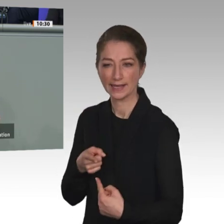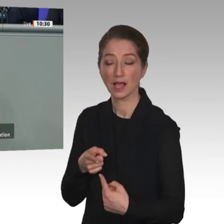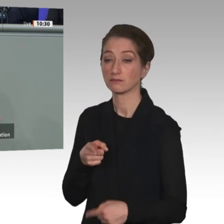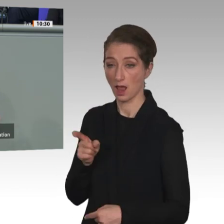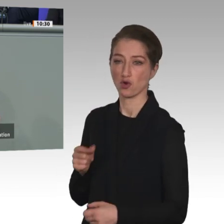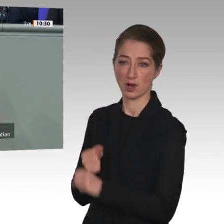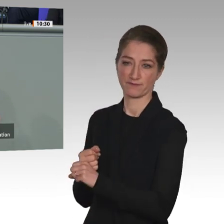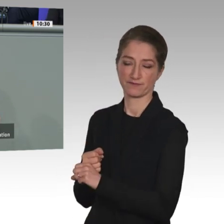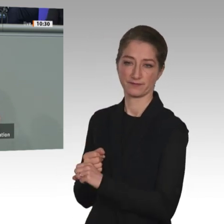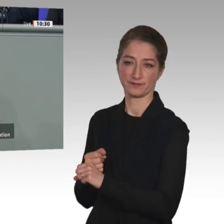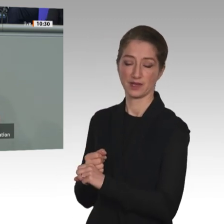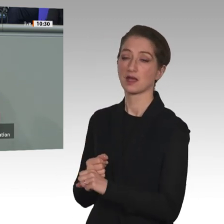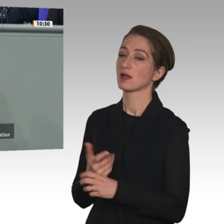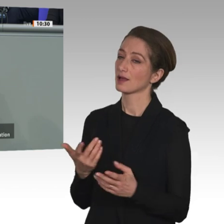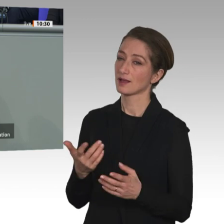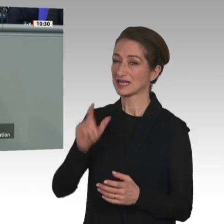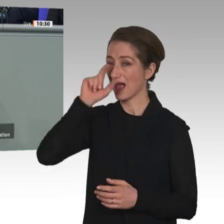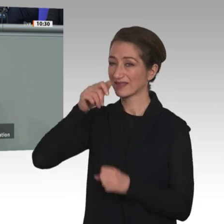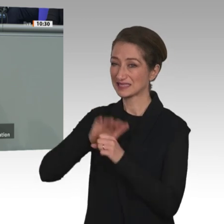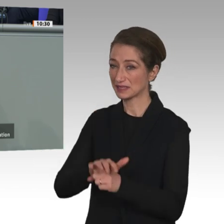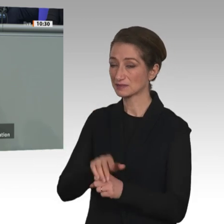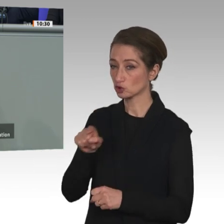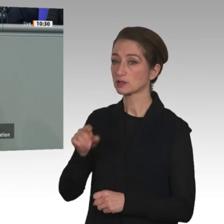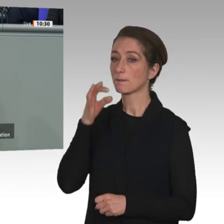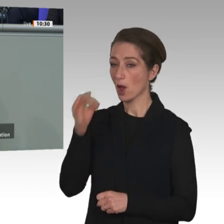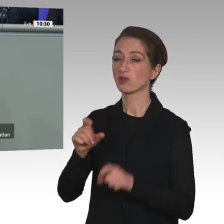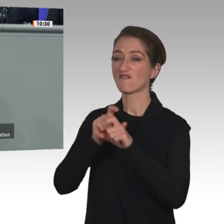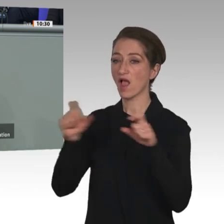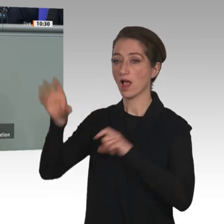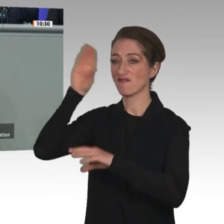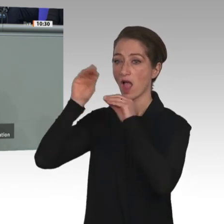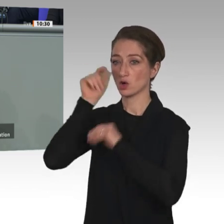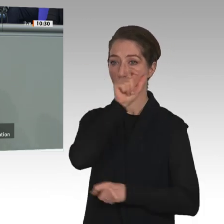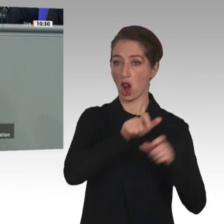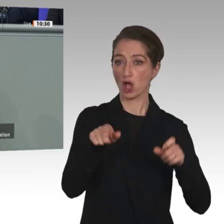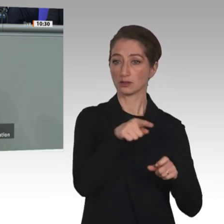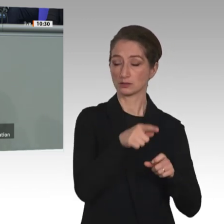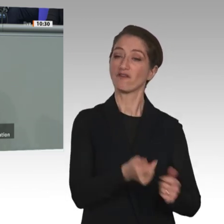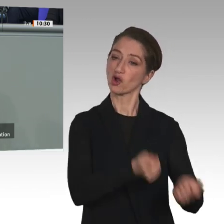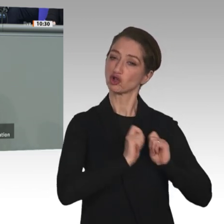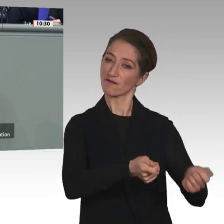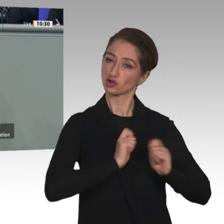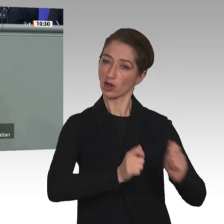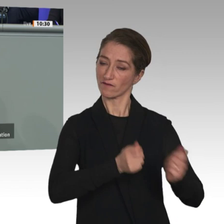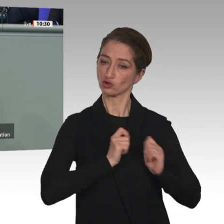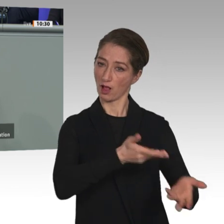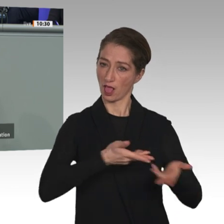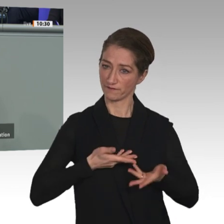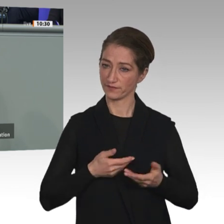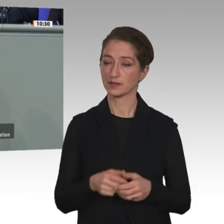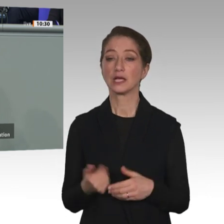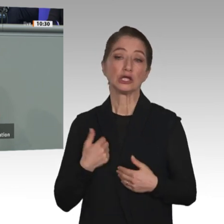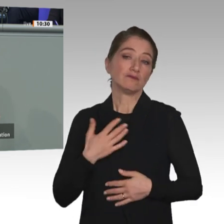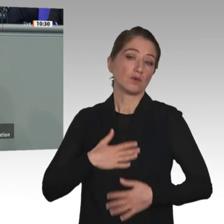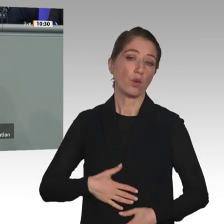beim Antisemitismus fachliche Expertise, die uns mit konkreten Vorschlägen berät. Ich bin froh, dass